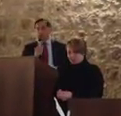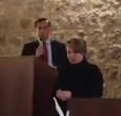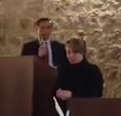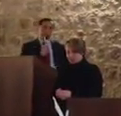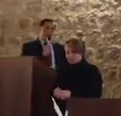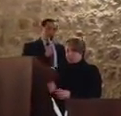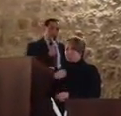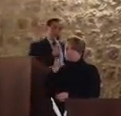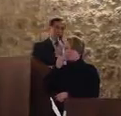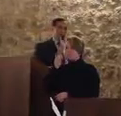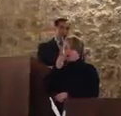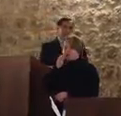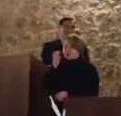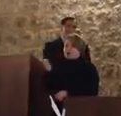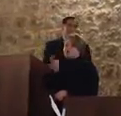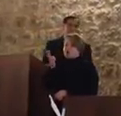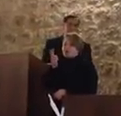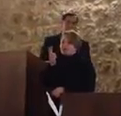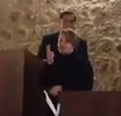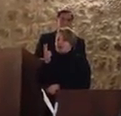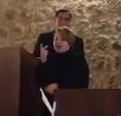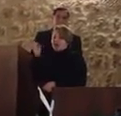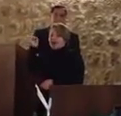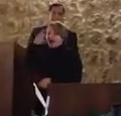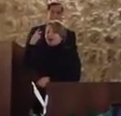di avere una mamma che è morta di Alzheimer,